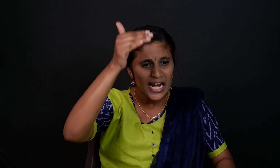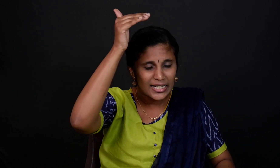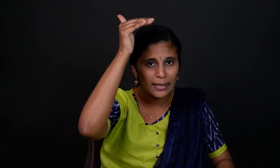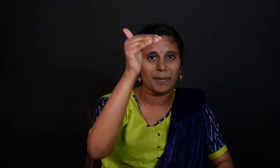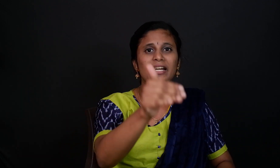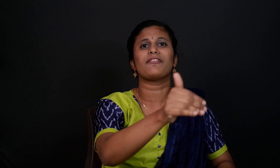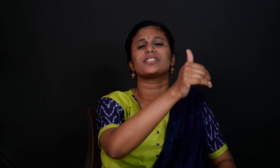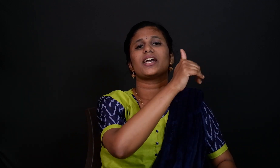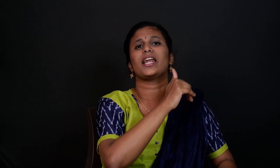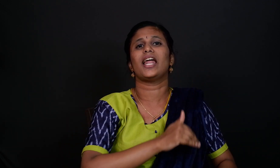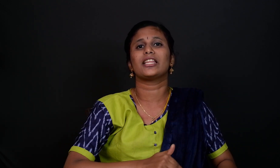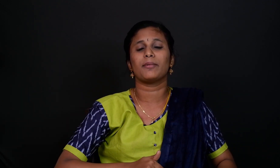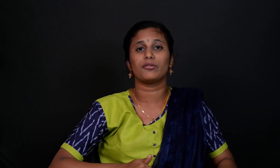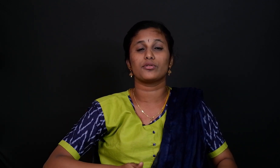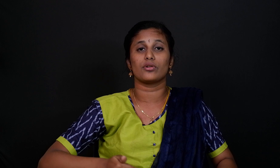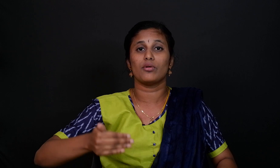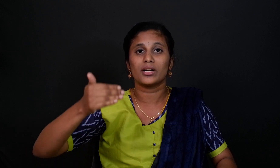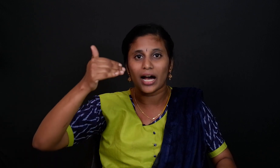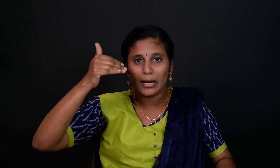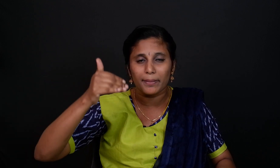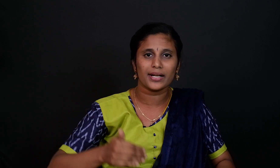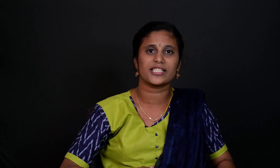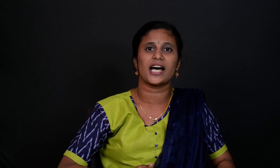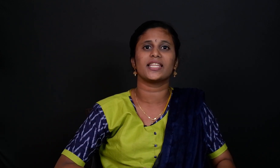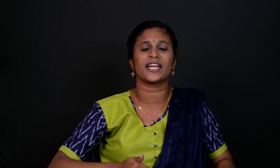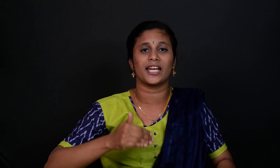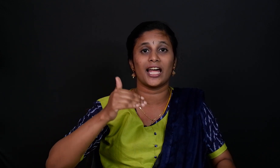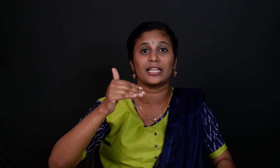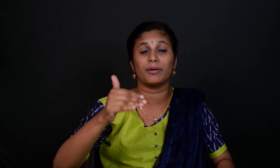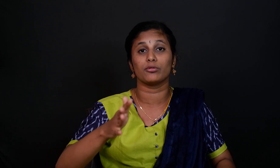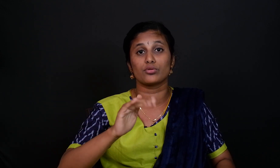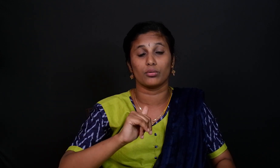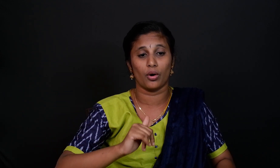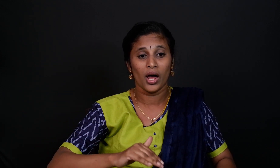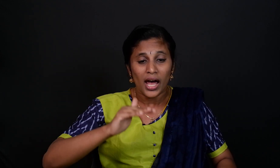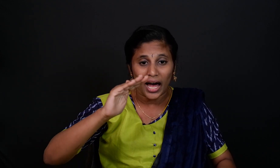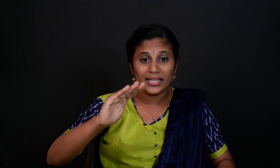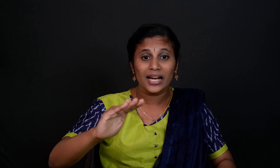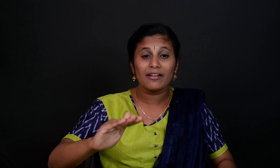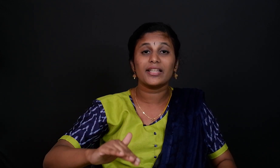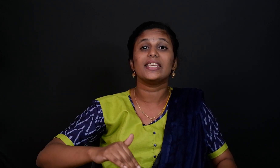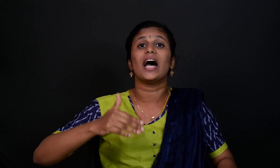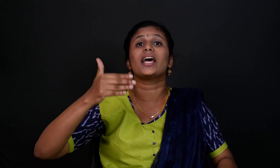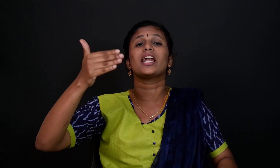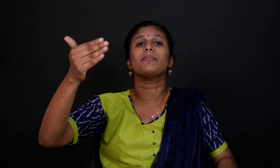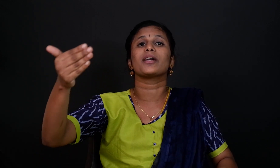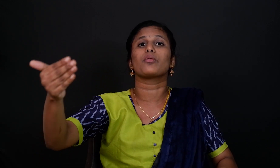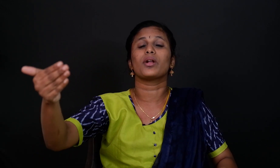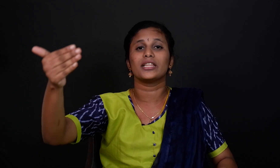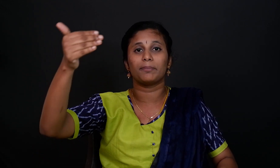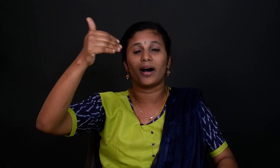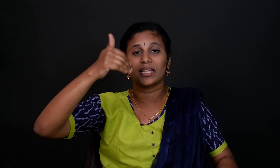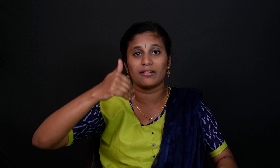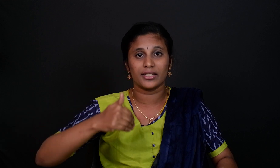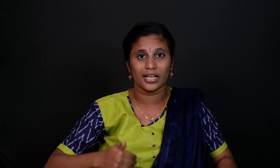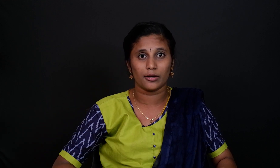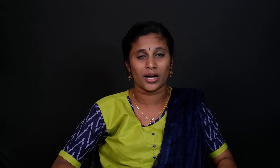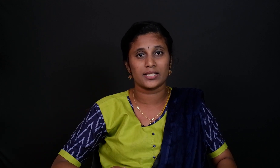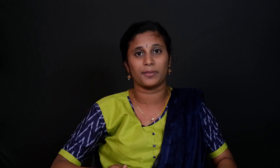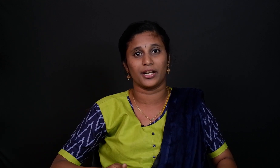நீங்க பண்ண விஷயங்கள் எல்லாத்தையுமே வந்து சொல்லுவோம், நாங்க பண்ண சாதனைகள் எல்லாத்தையுமே வந்து சொல்லுவோம். அதனால வந்து யாரெல்லாம் எங்க கூட இந்த பாதையில வந்து இணையணும்